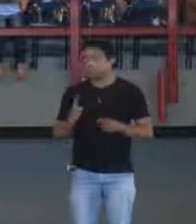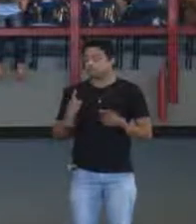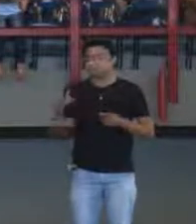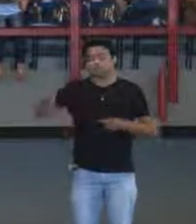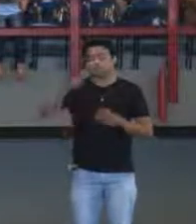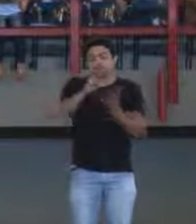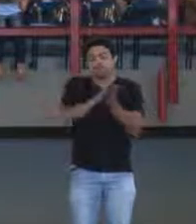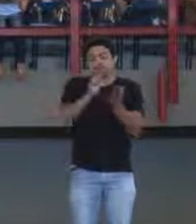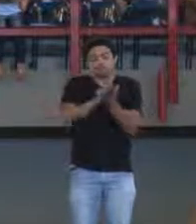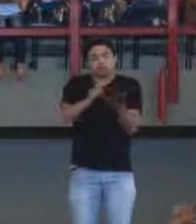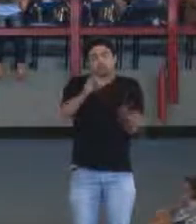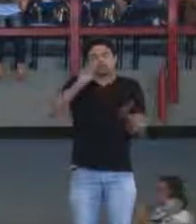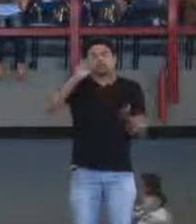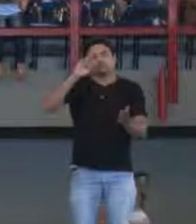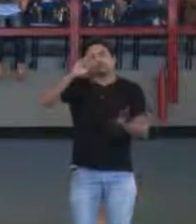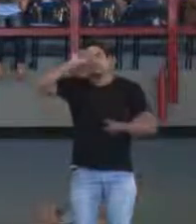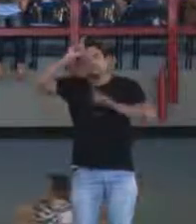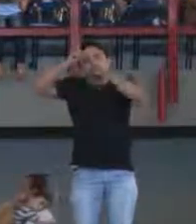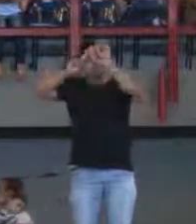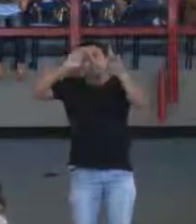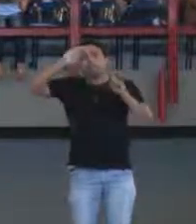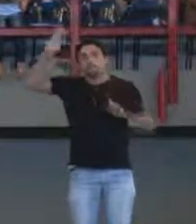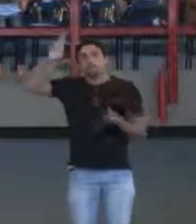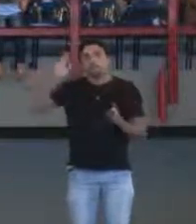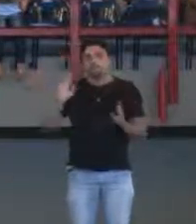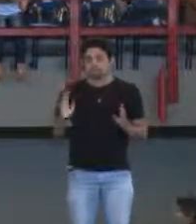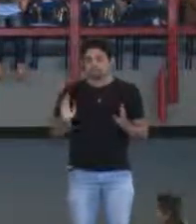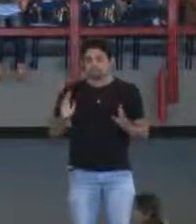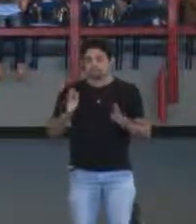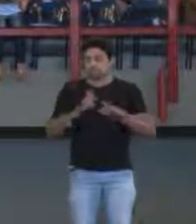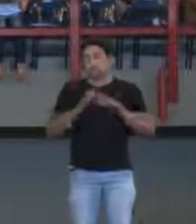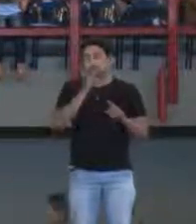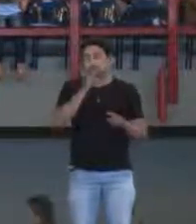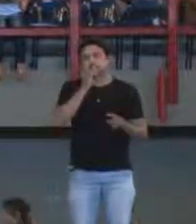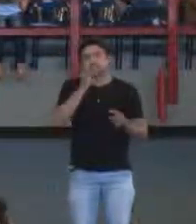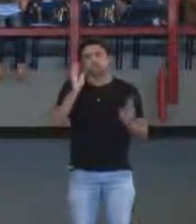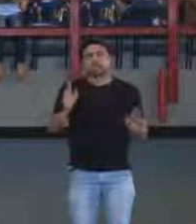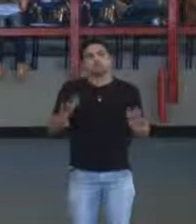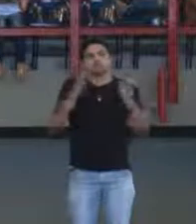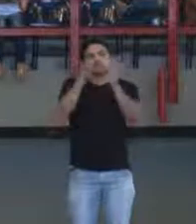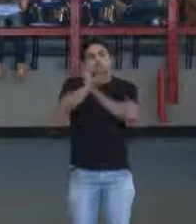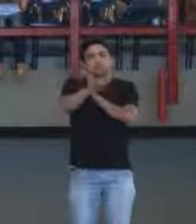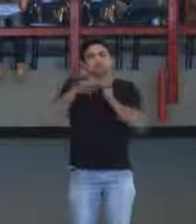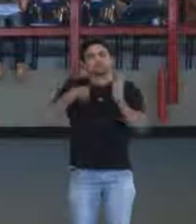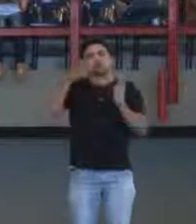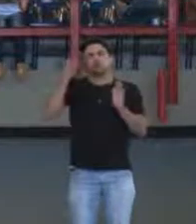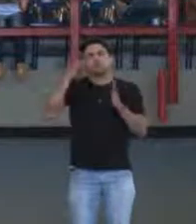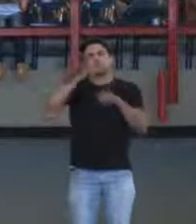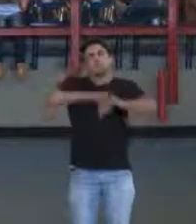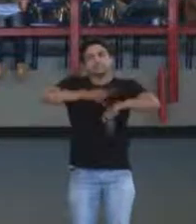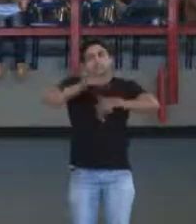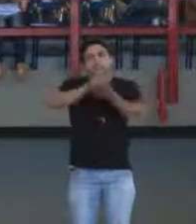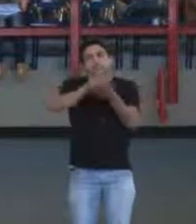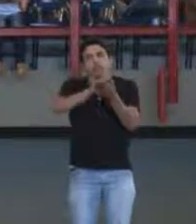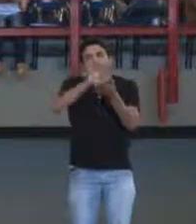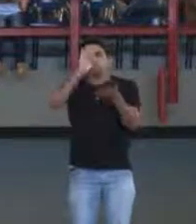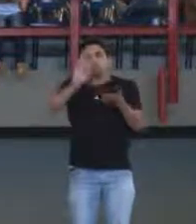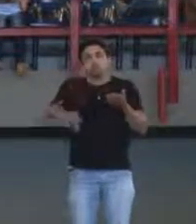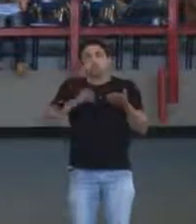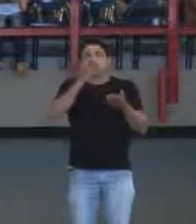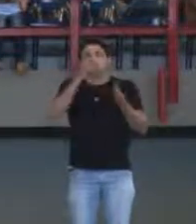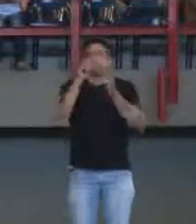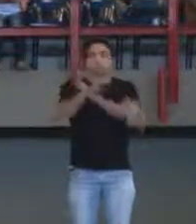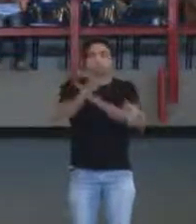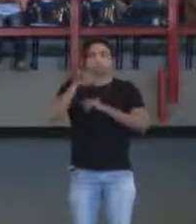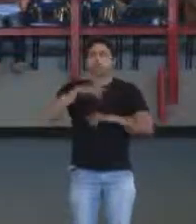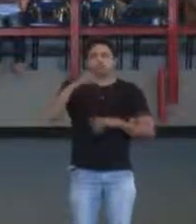Anotem as ideias principais das questões, tá certo? Então, por exemplo, numa questão como essa, eu sei que já deu tempo para anotar, mas numa questão como